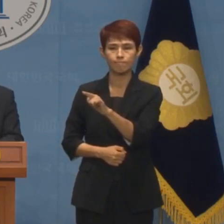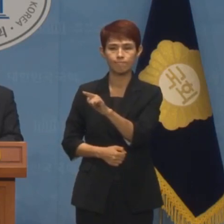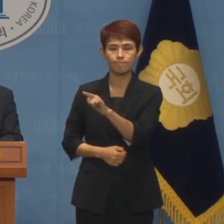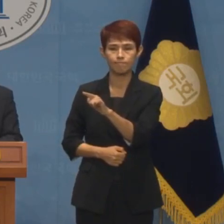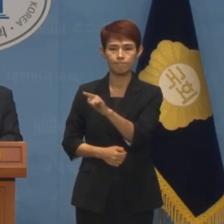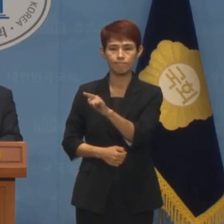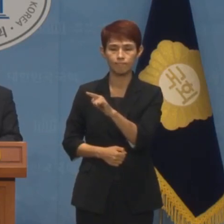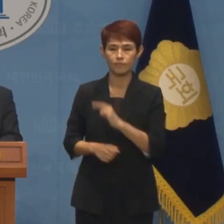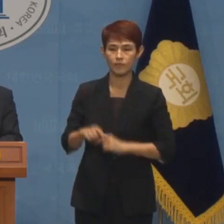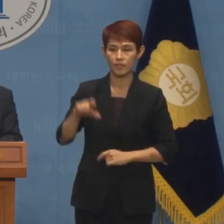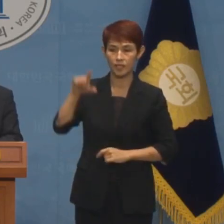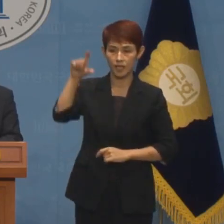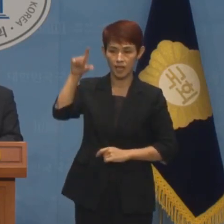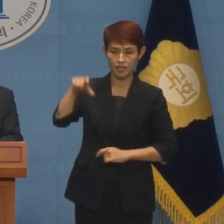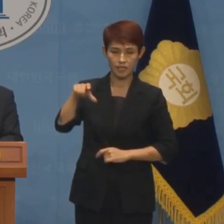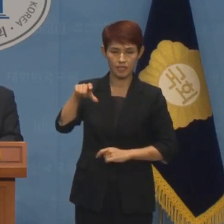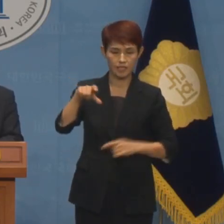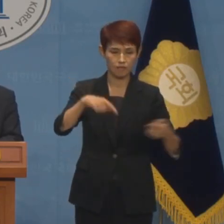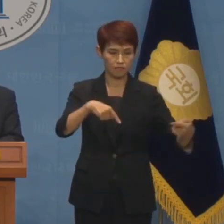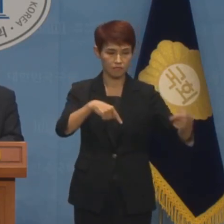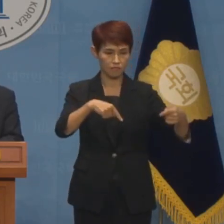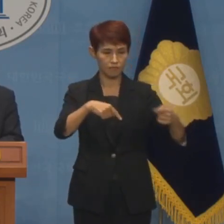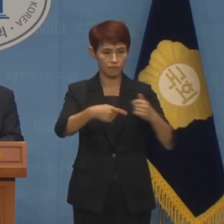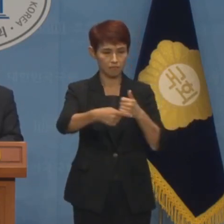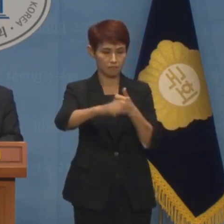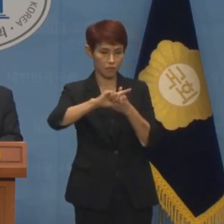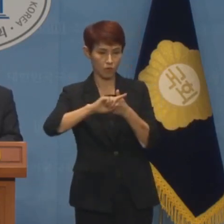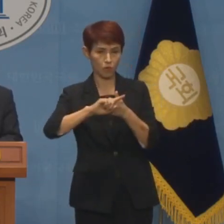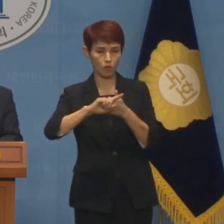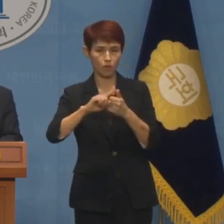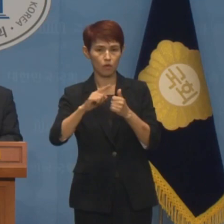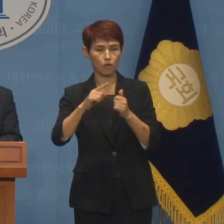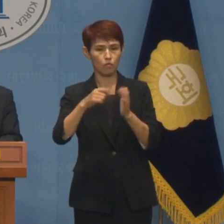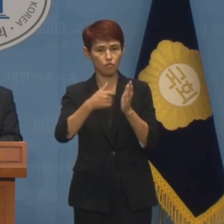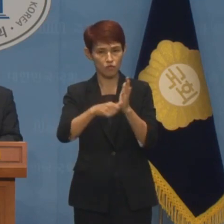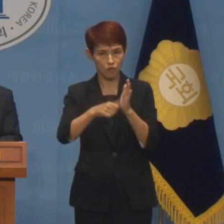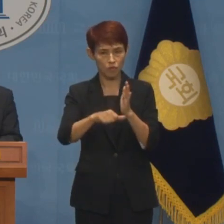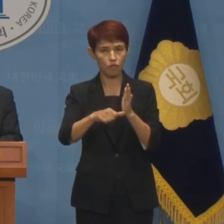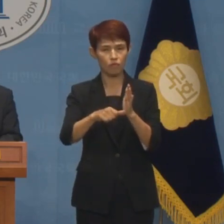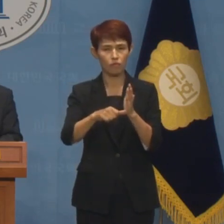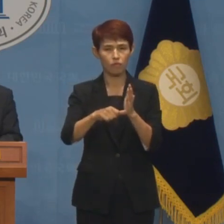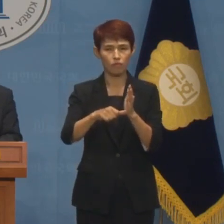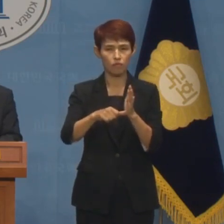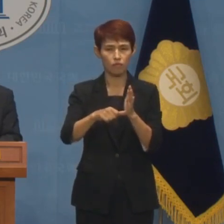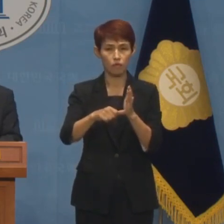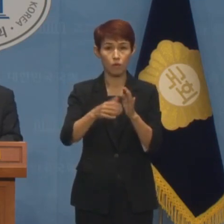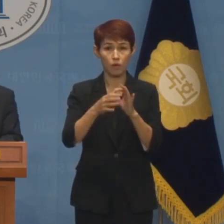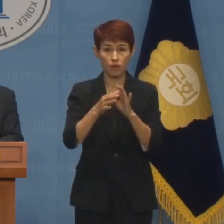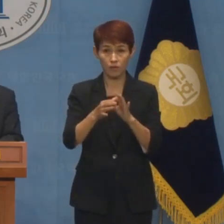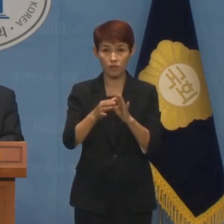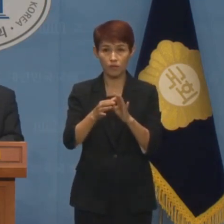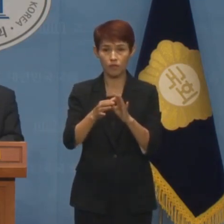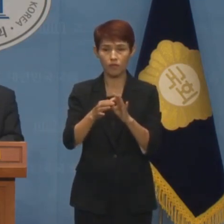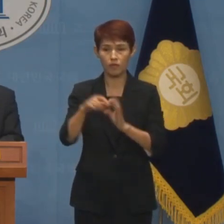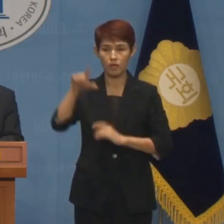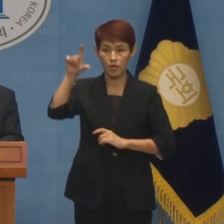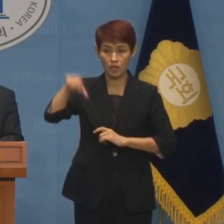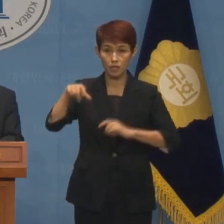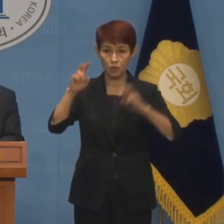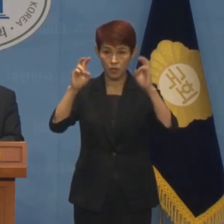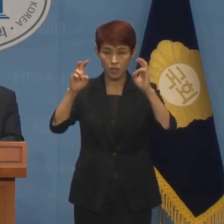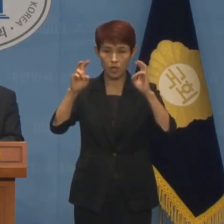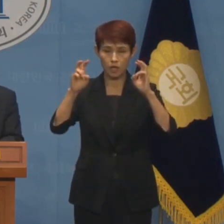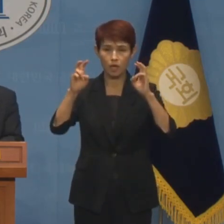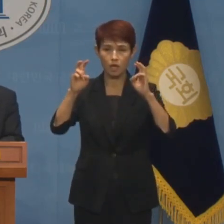카드 가맹점 심사라든지 그 가맹 상품에 대한 심사라든지 이런 것들을 카드사가 직접